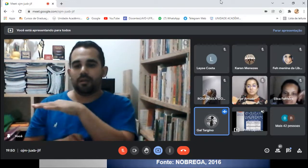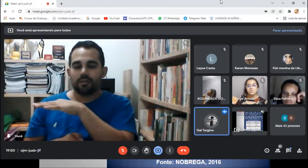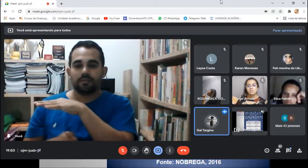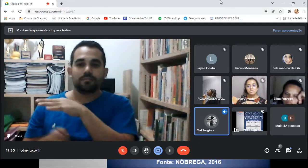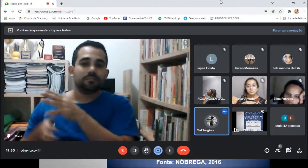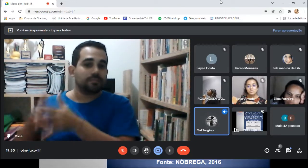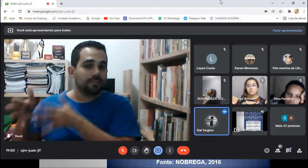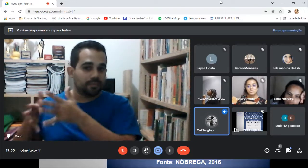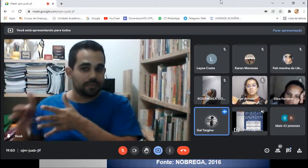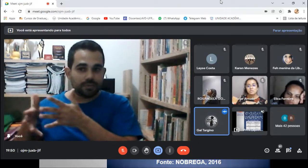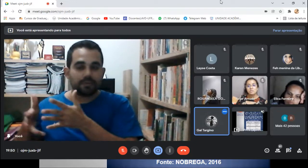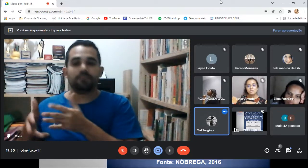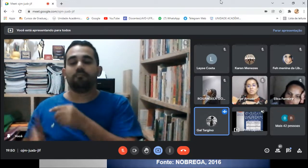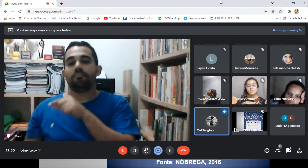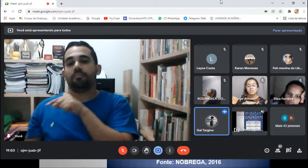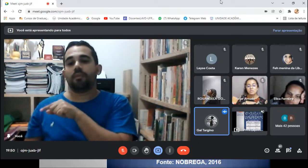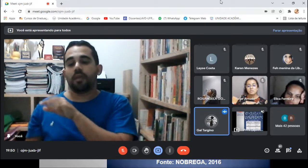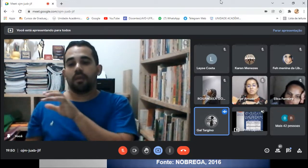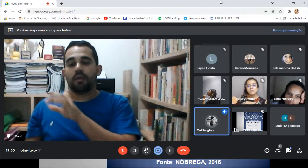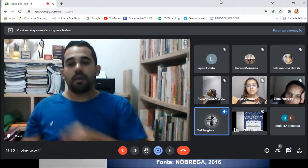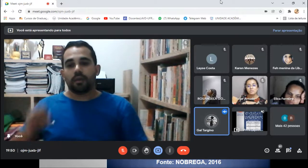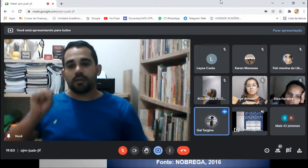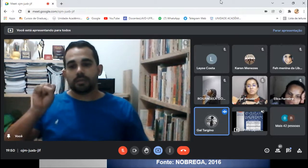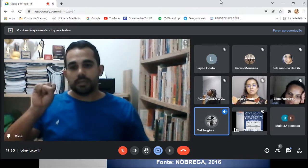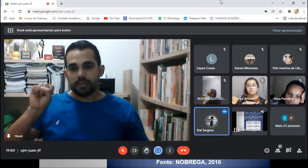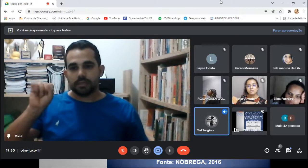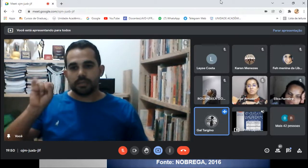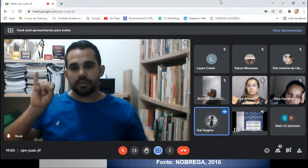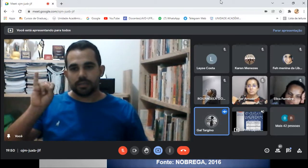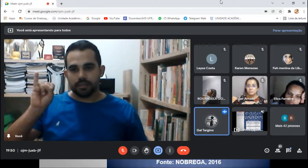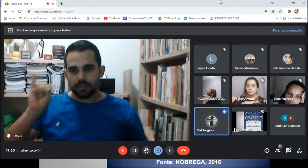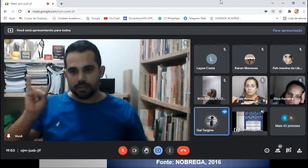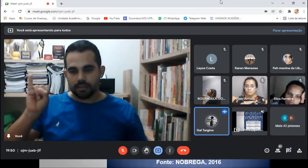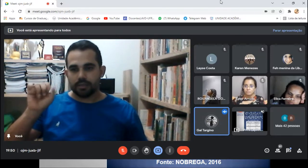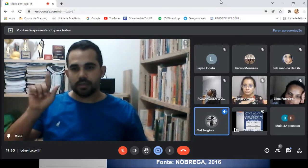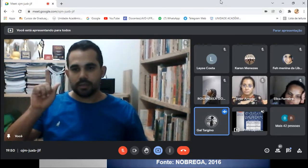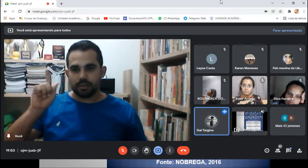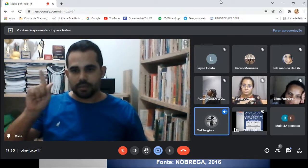né? Como as línguas têm a sua estrutura própria. Então, nas línguas de sinais,